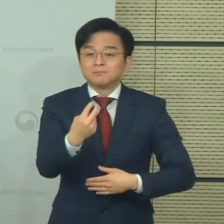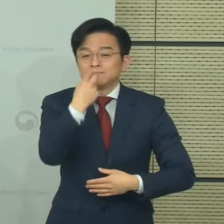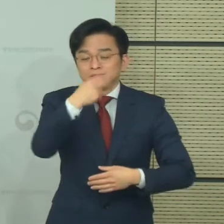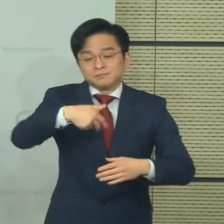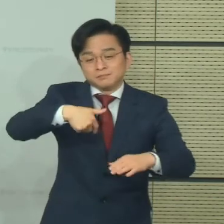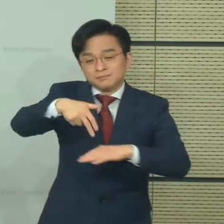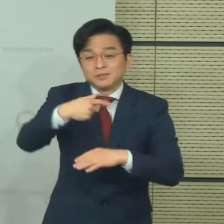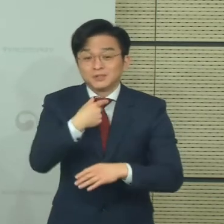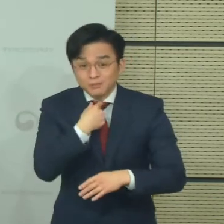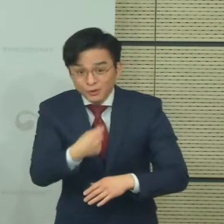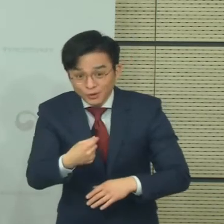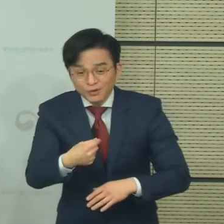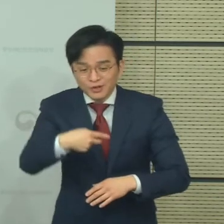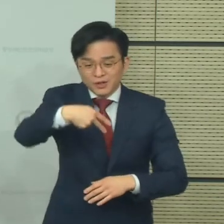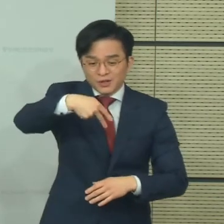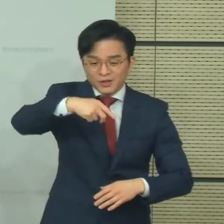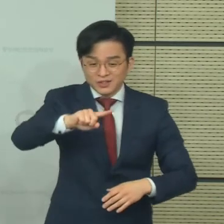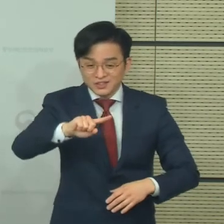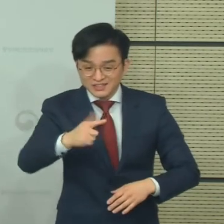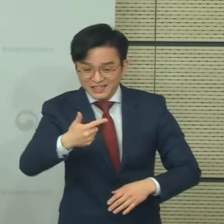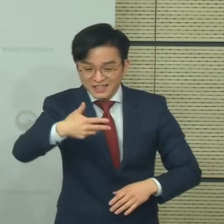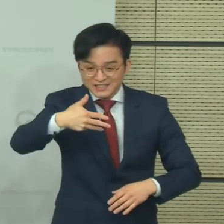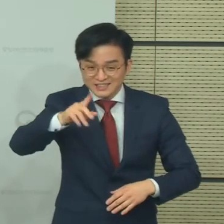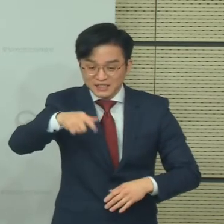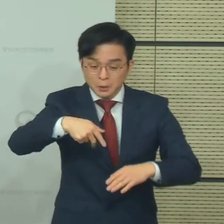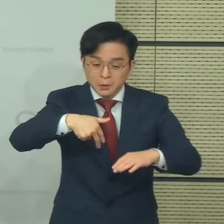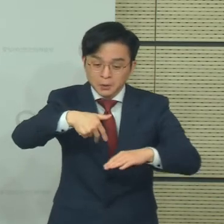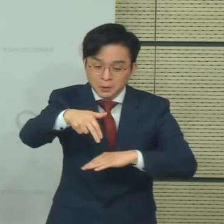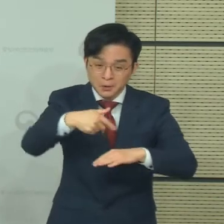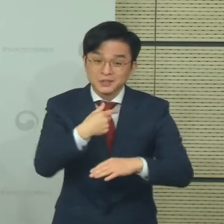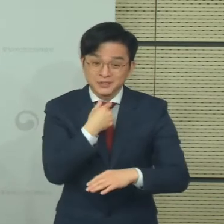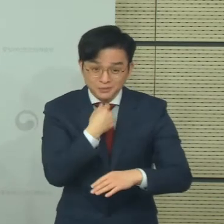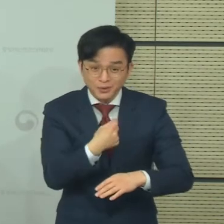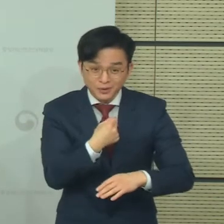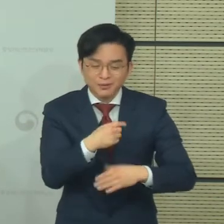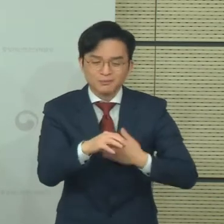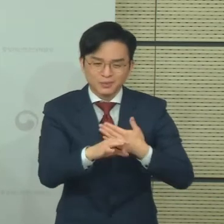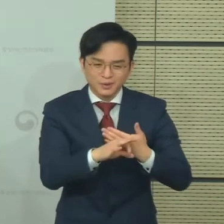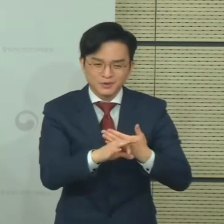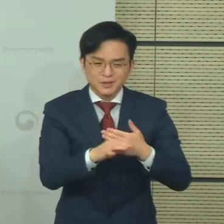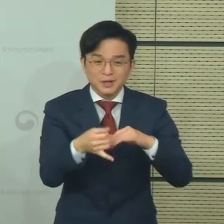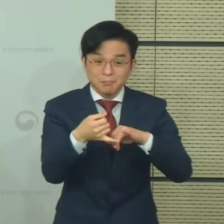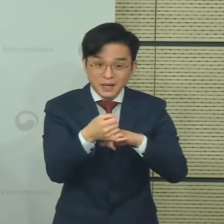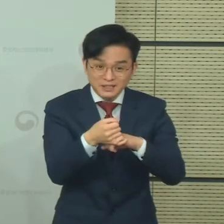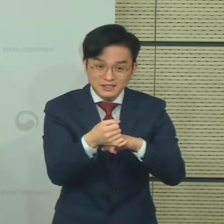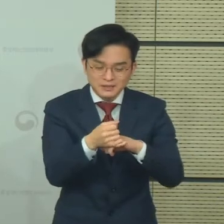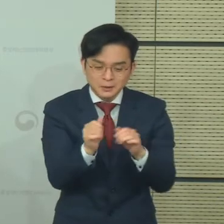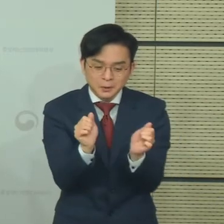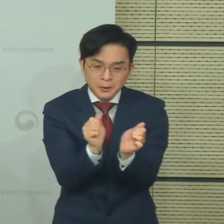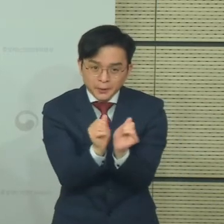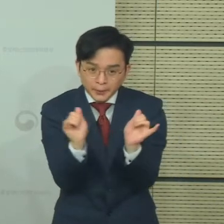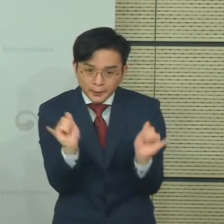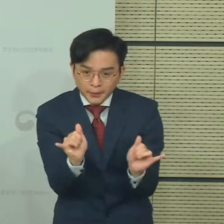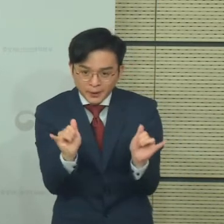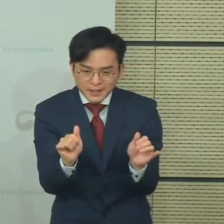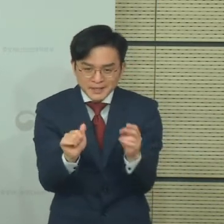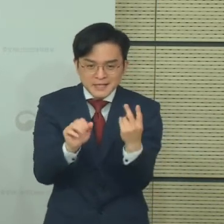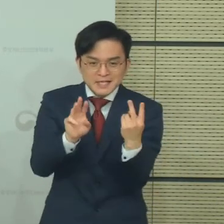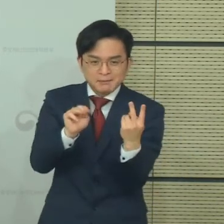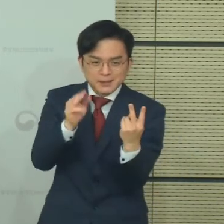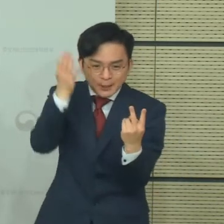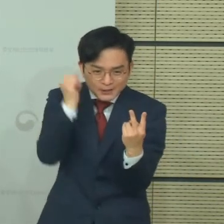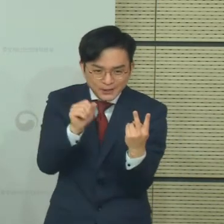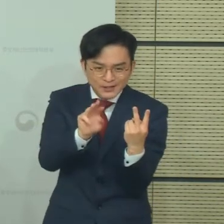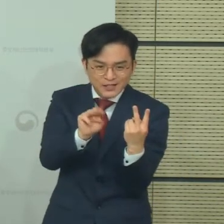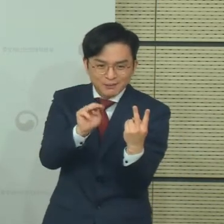여러 가지 어떤 상황들을 봤을 때도 가능하리라 봅니다. 다만 이제 축제에서 이제 2미터 이상의 어떤 간격을